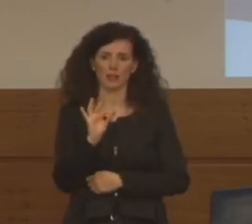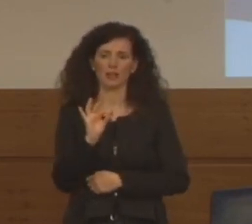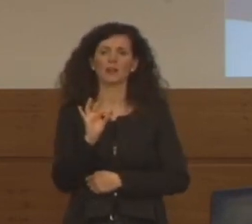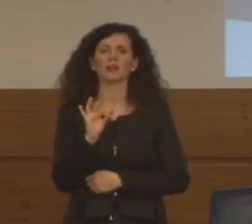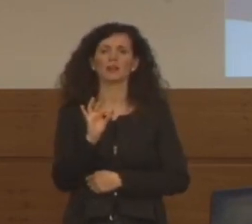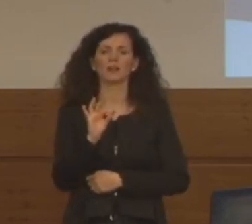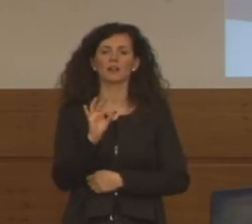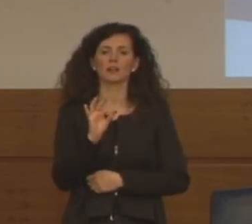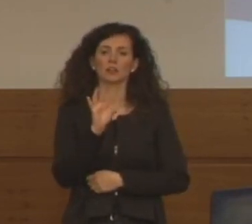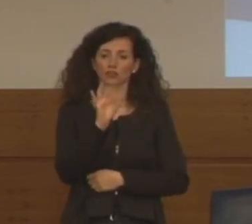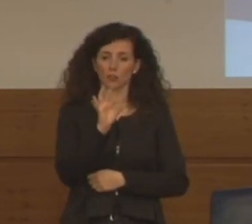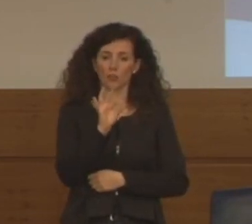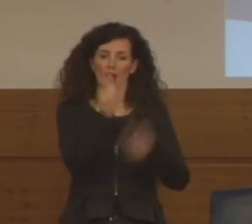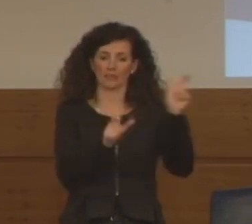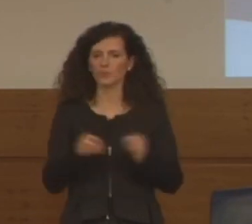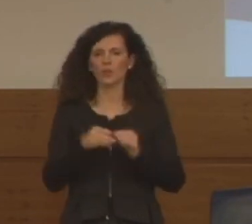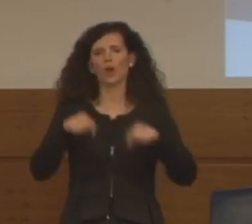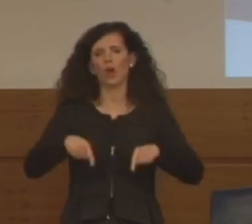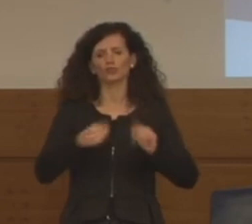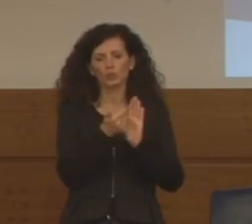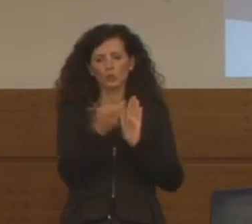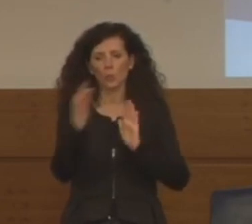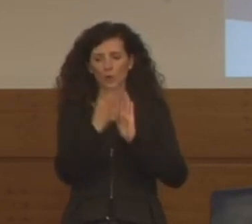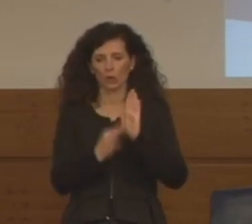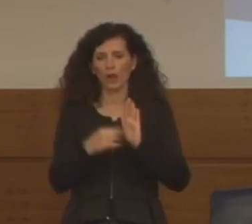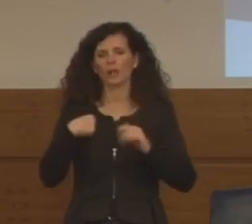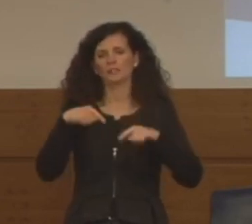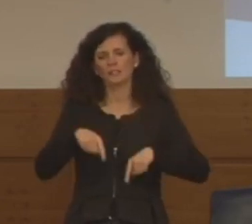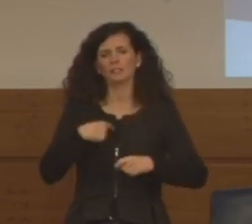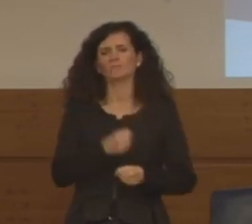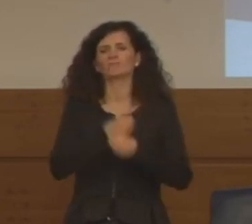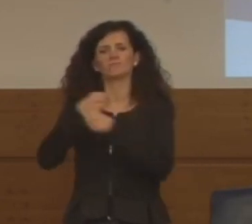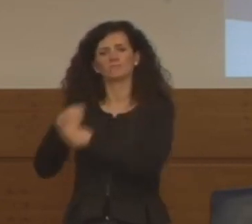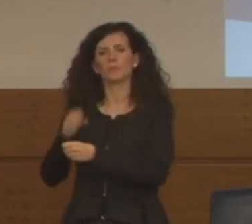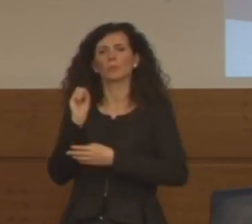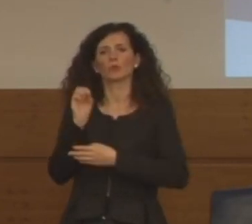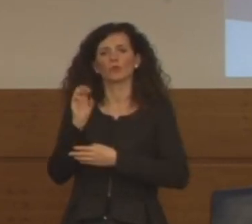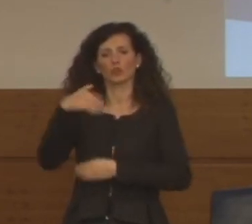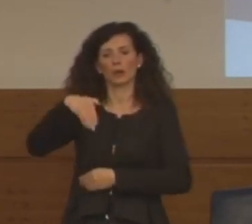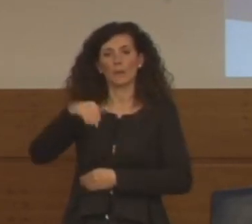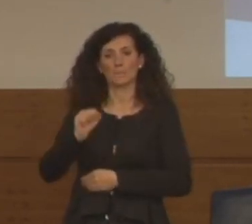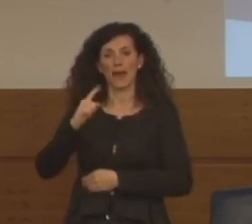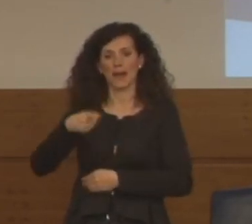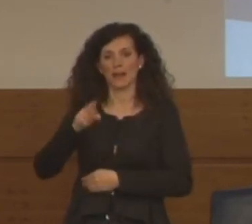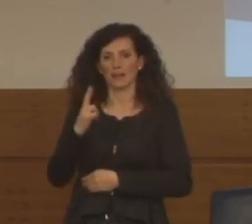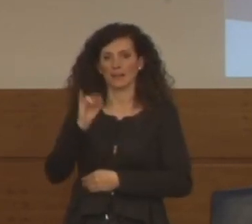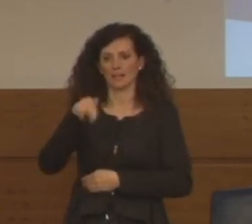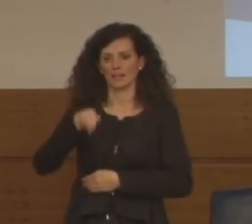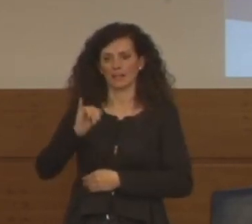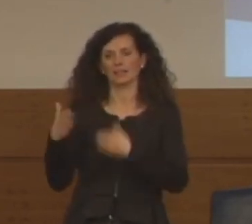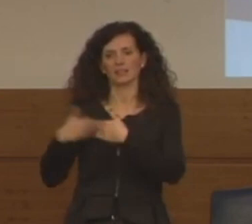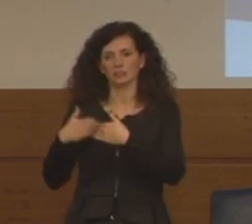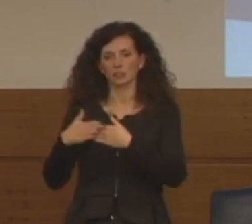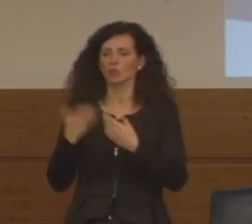di tre in più rispetto ad ieri a questo punto passerei la parola al professore magrini che qui accanto a me